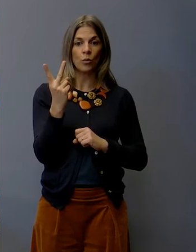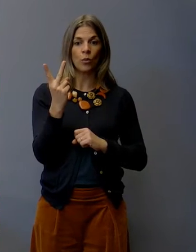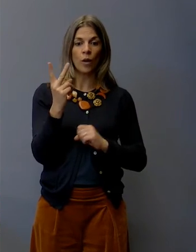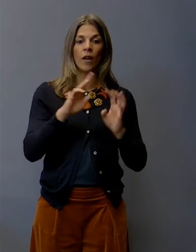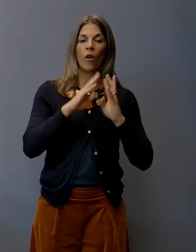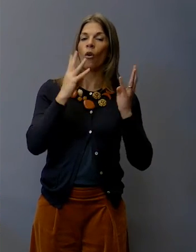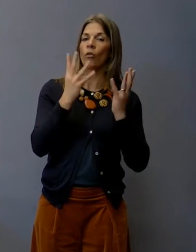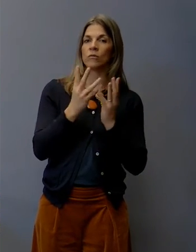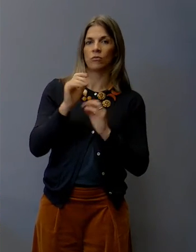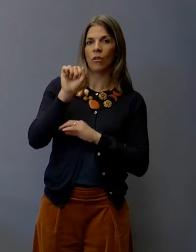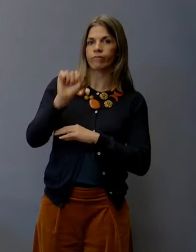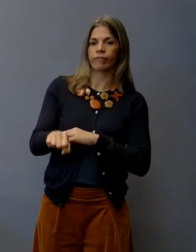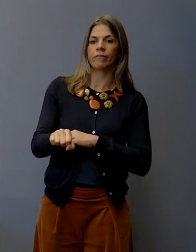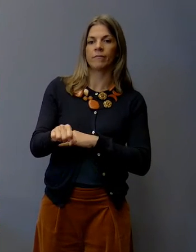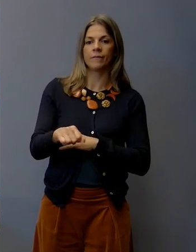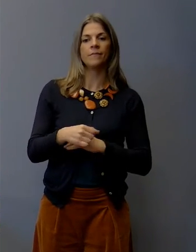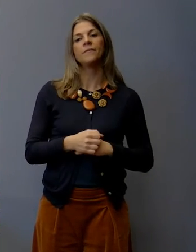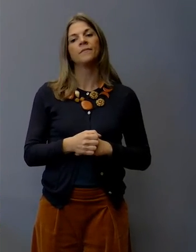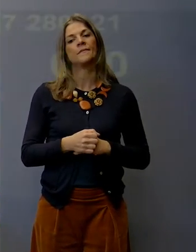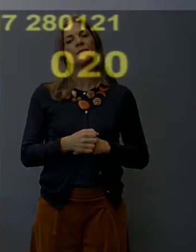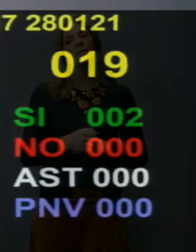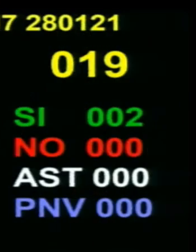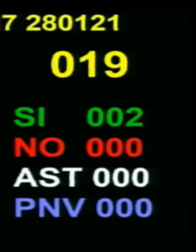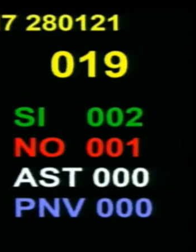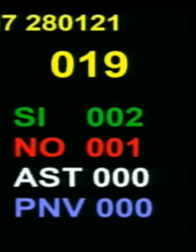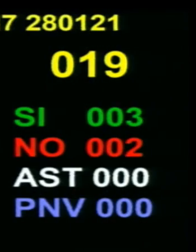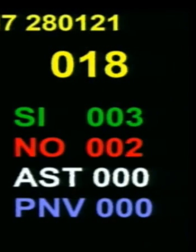contrario della giunta si vota